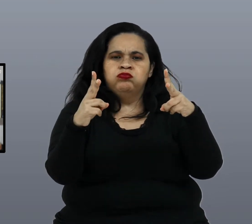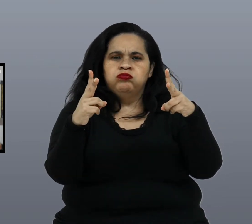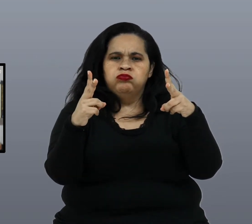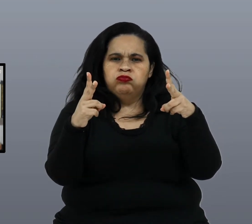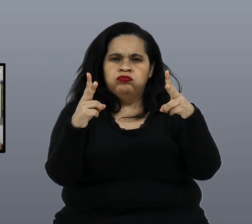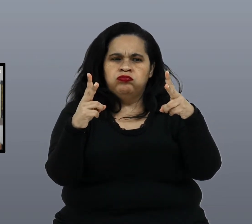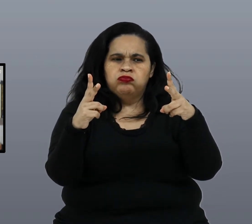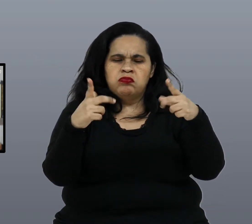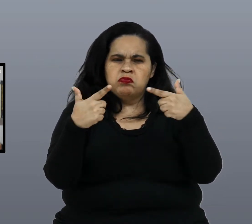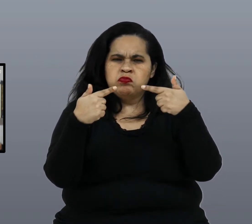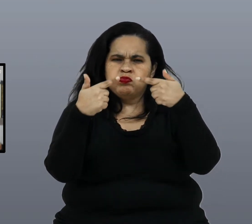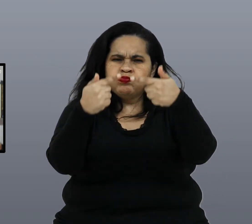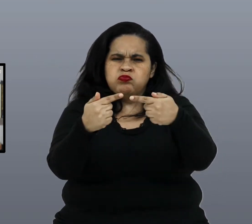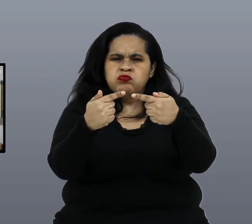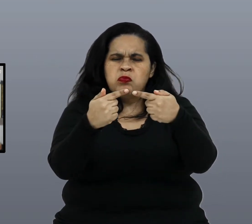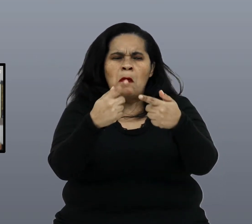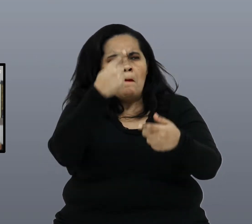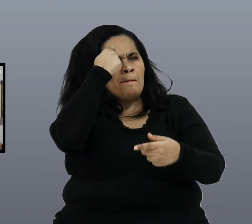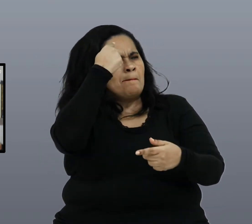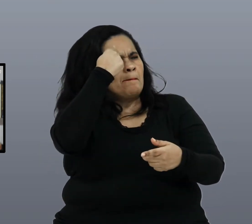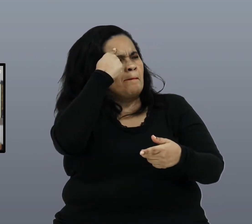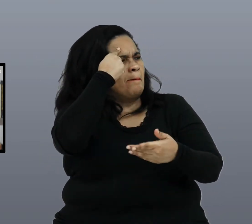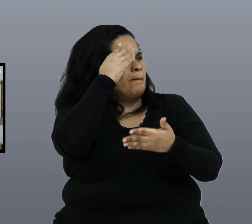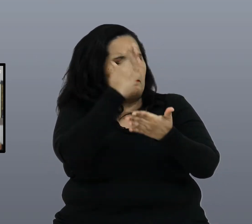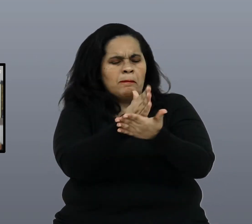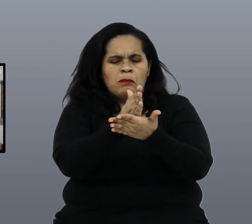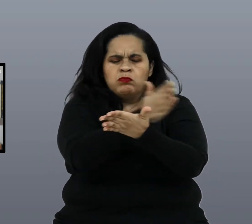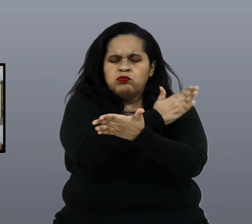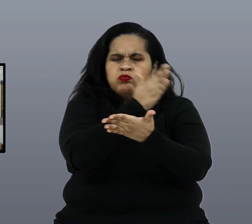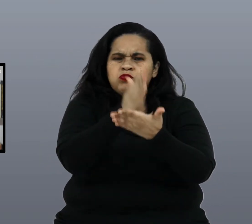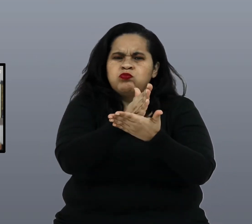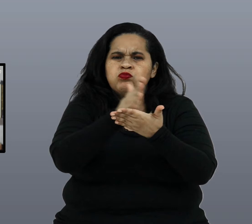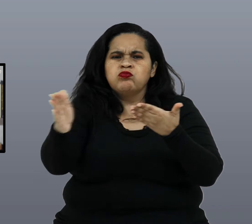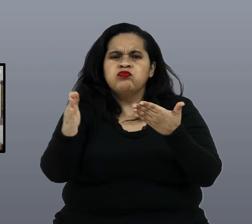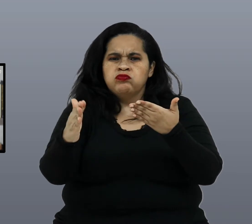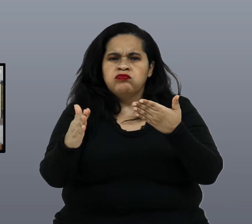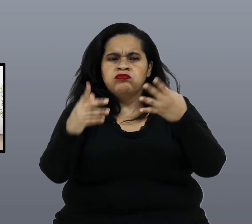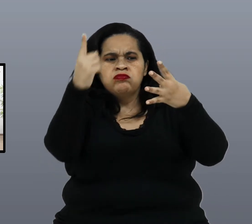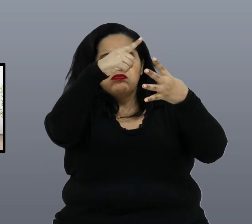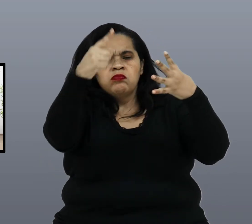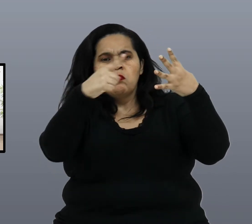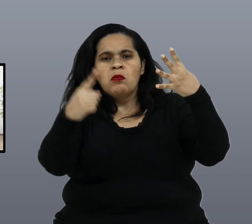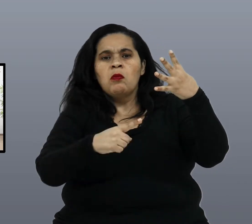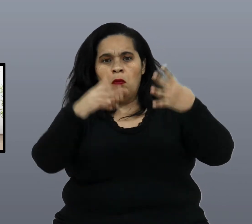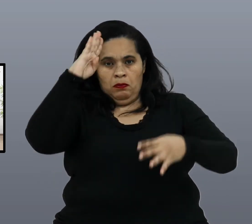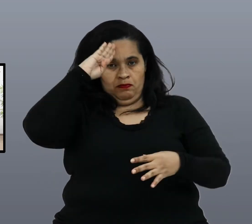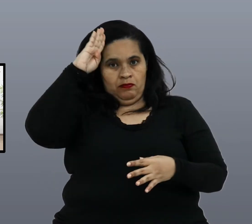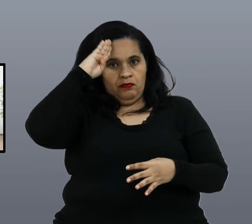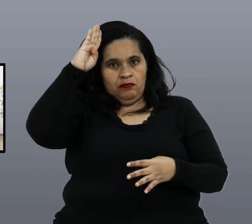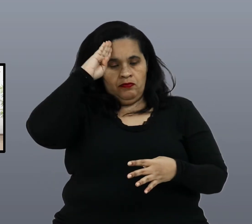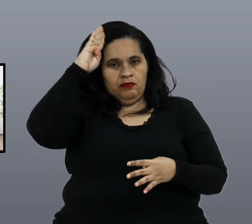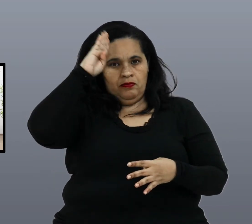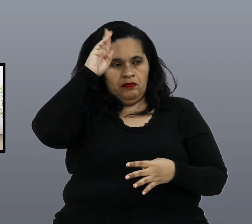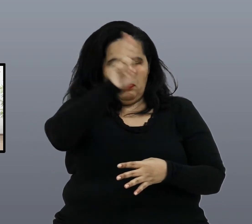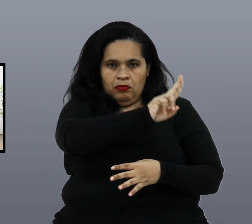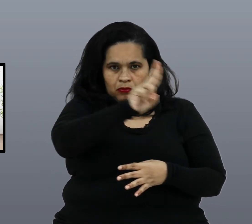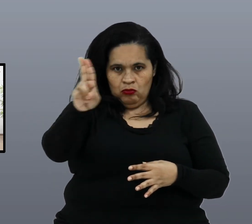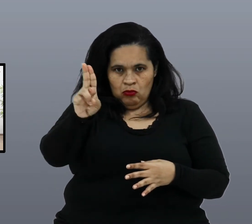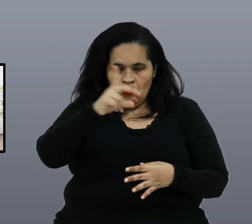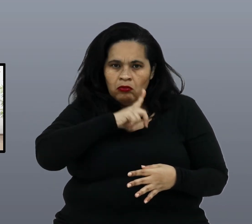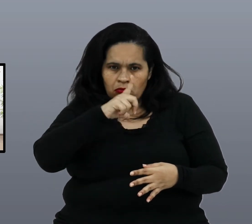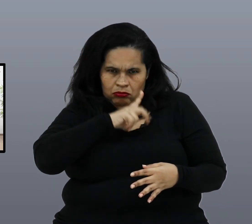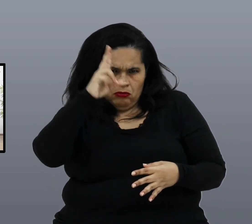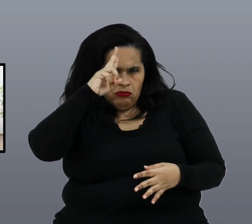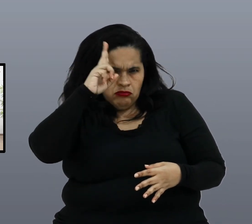de dividir o império entre esses quatro generais. Né? Quem são esses generais? A história